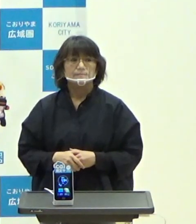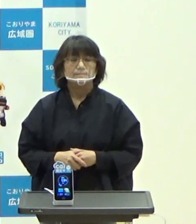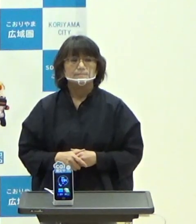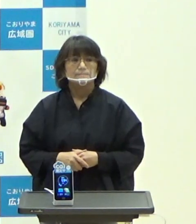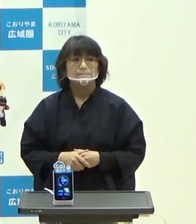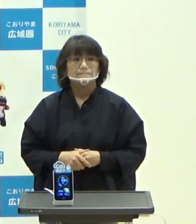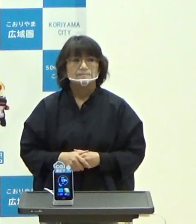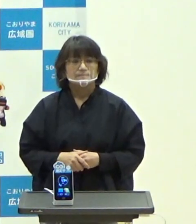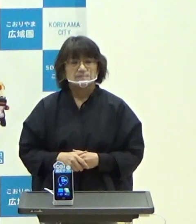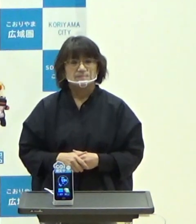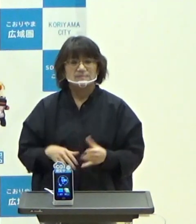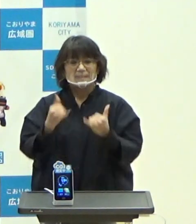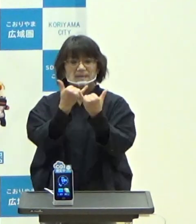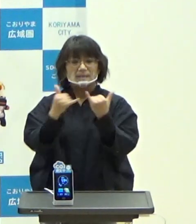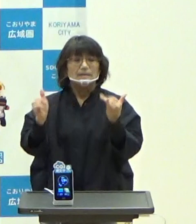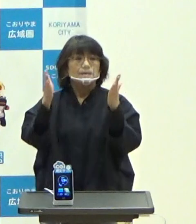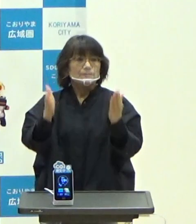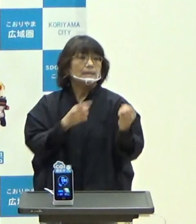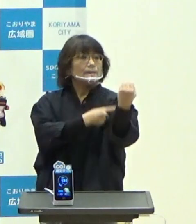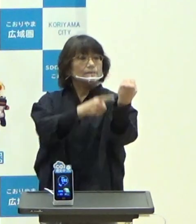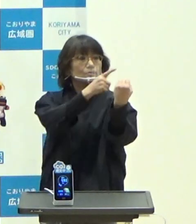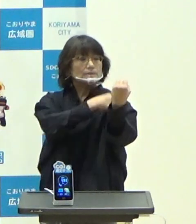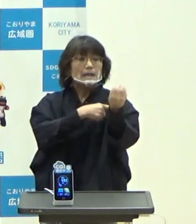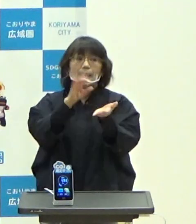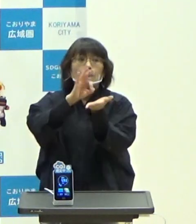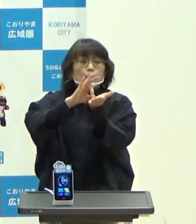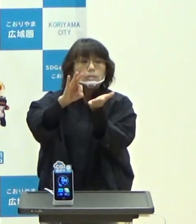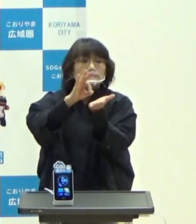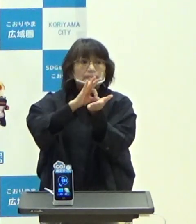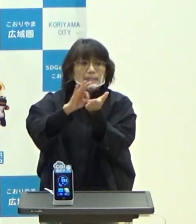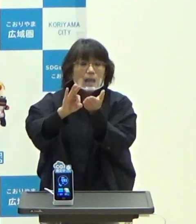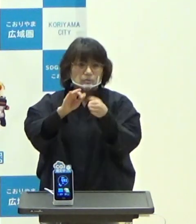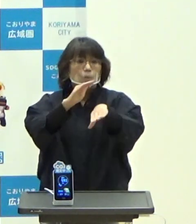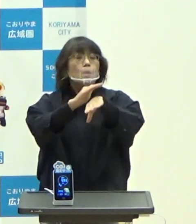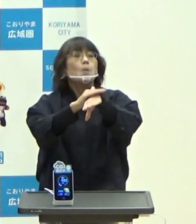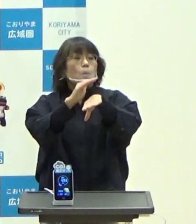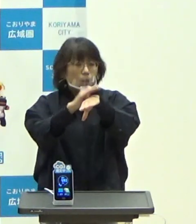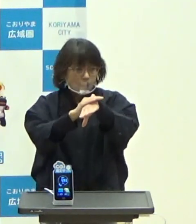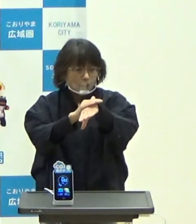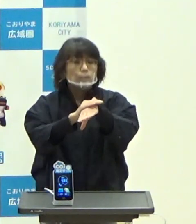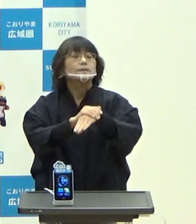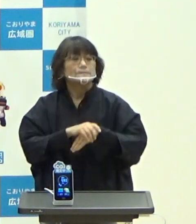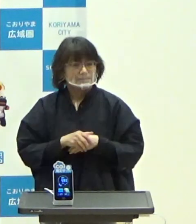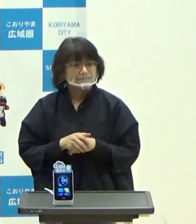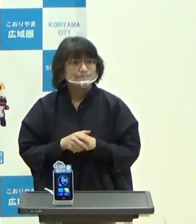民活導入の、公共施設再整備の件なんですけれども、